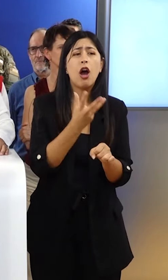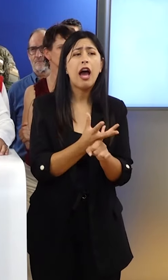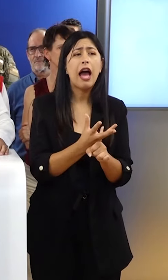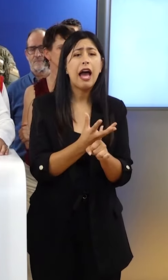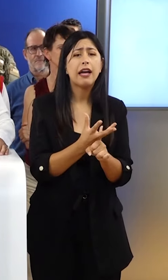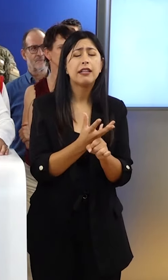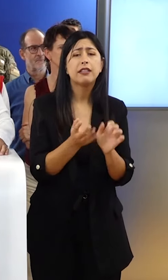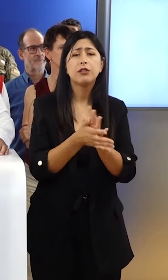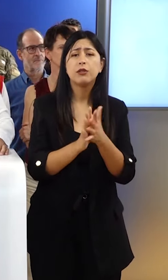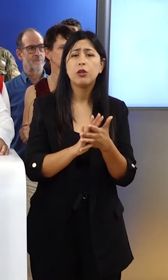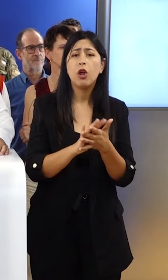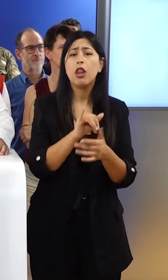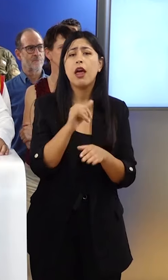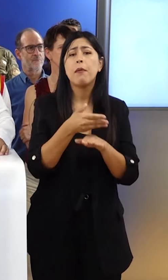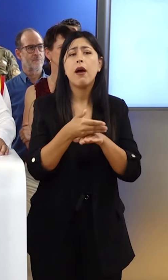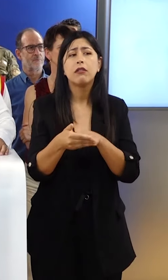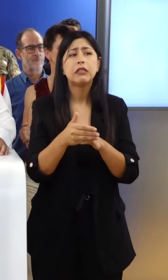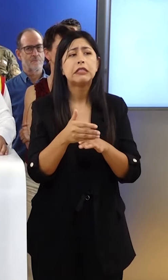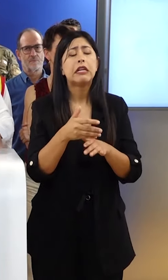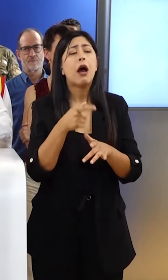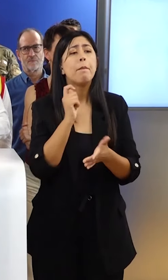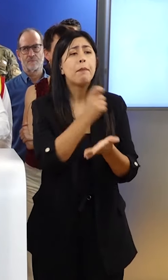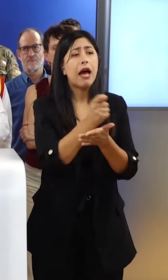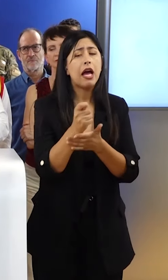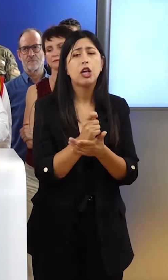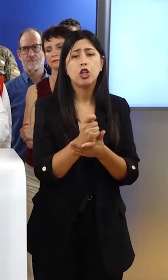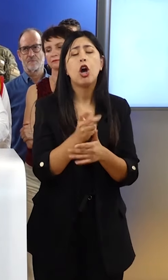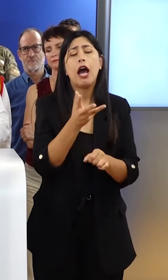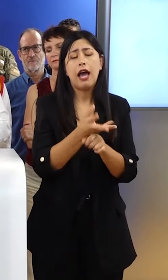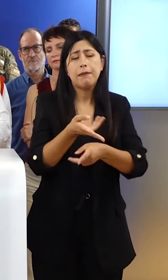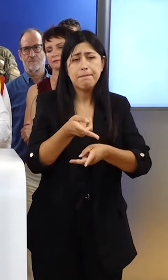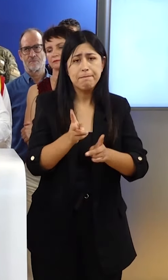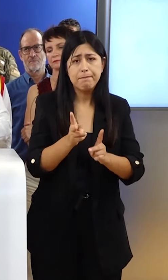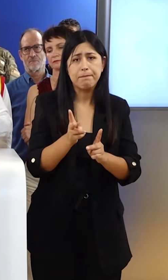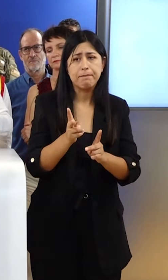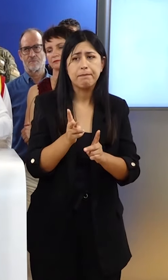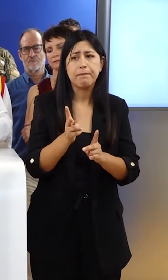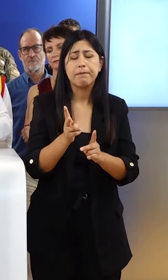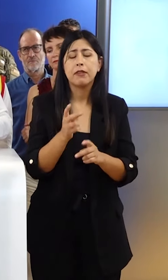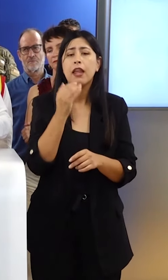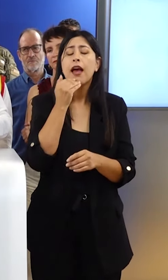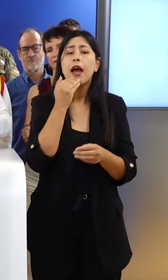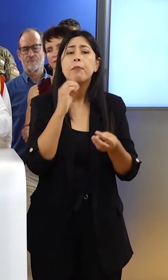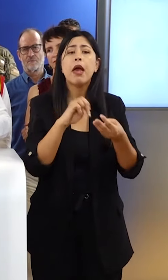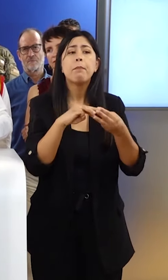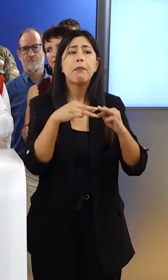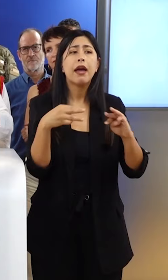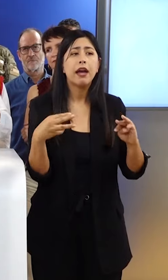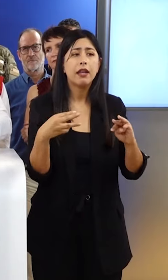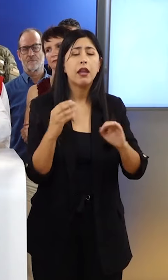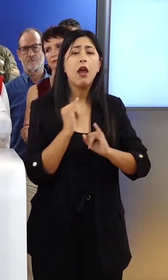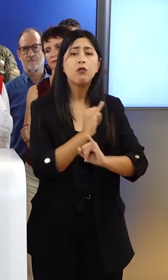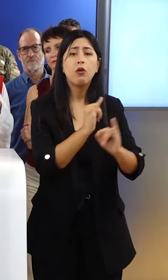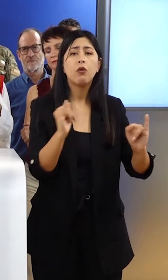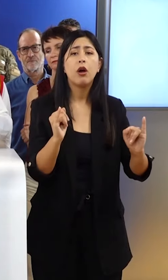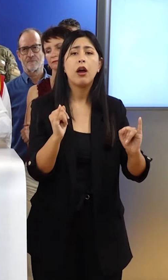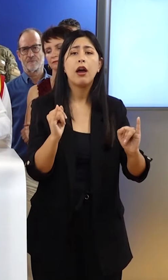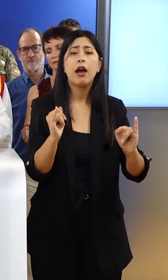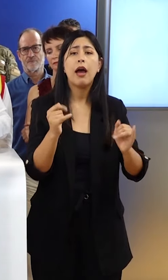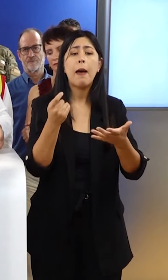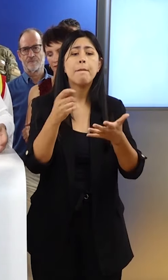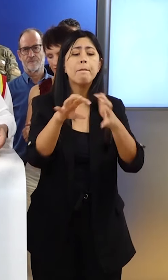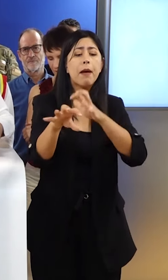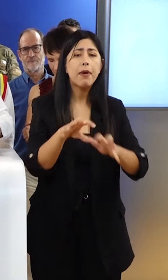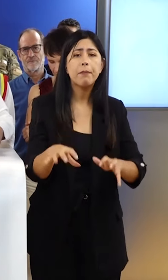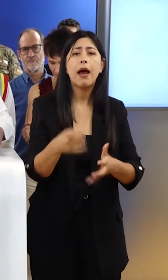a postergaciones de pago eh Hay un mecanismo para eh informar pérdidas de inventarios